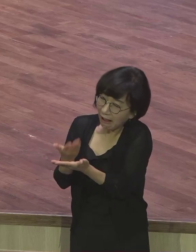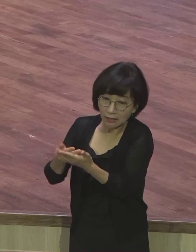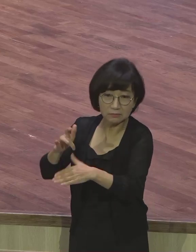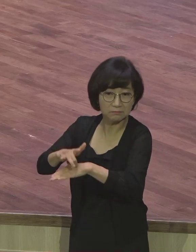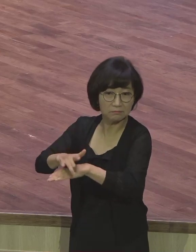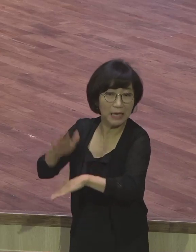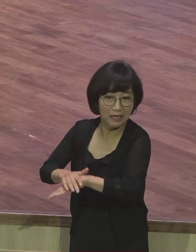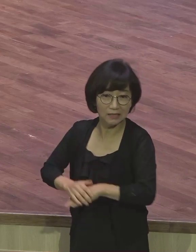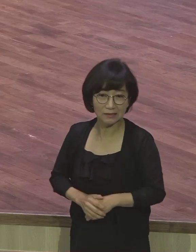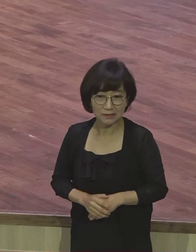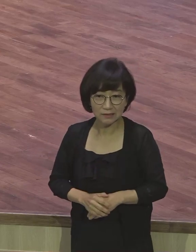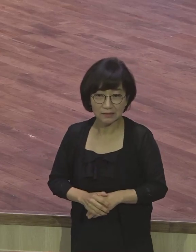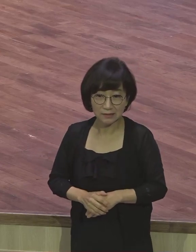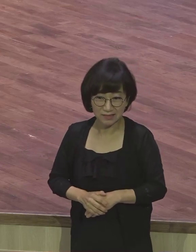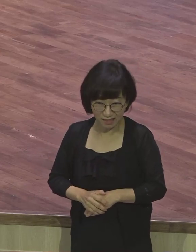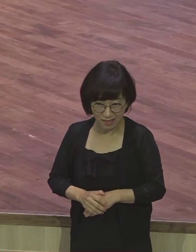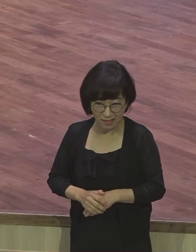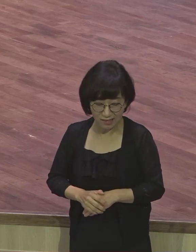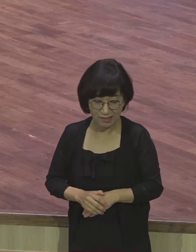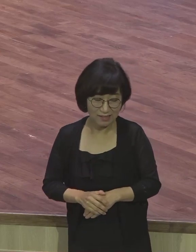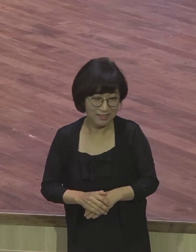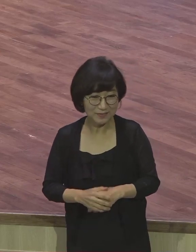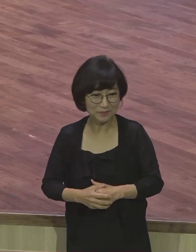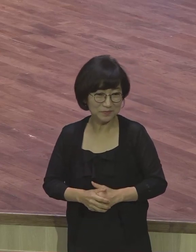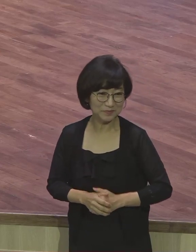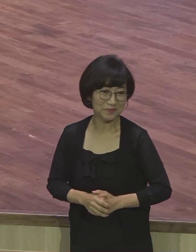다 받았으면 아마 한 몇백 년 살 거요.